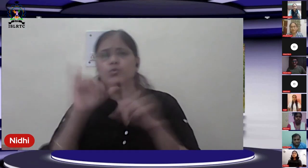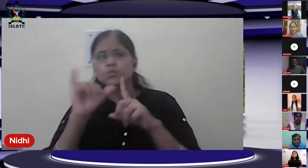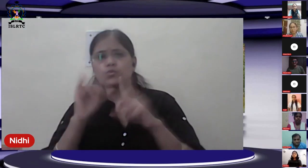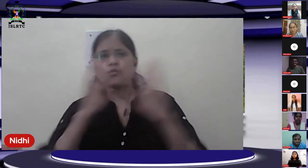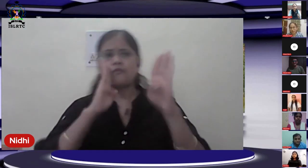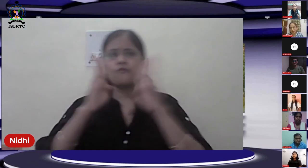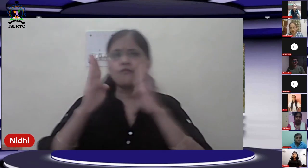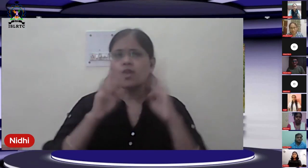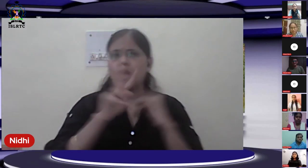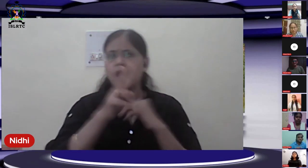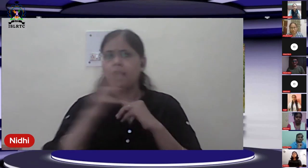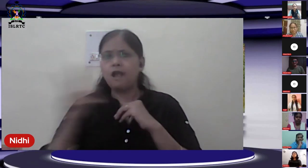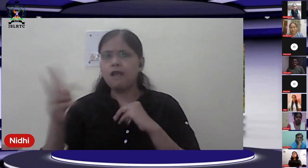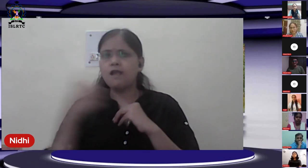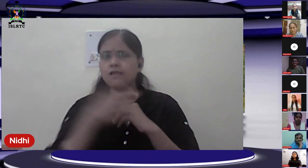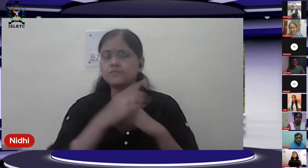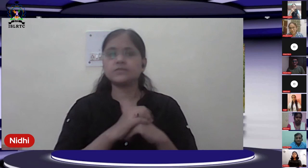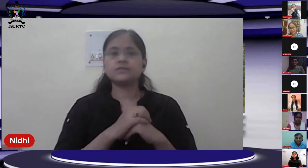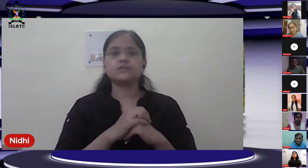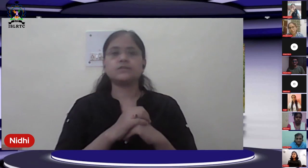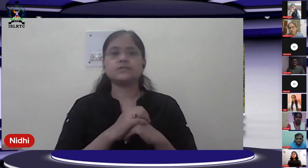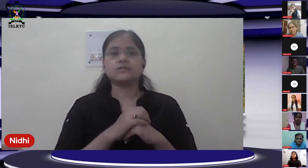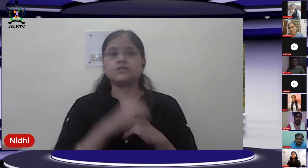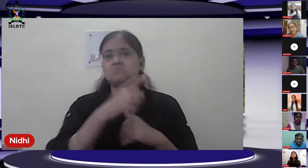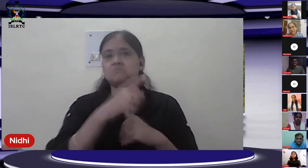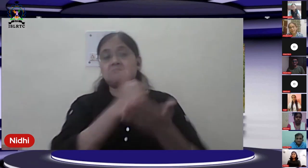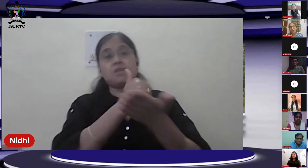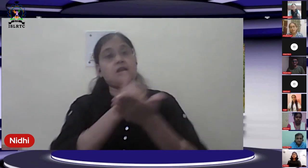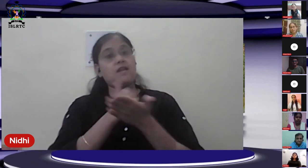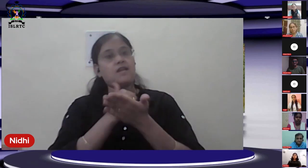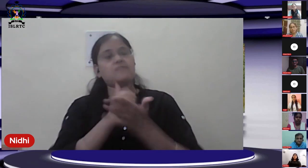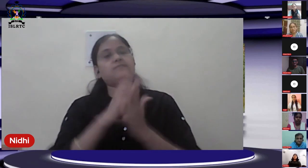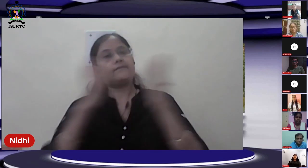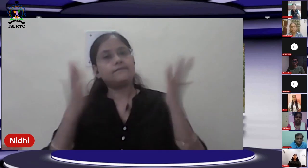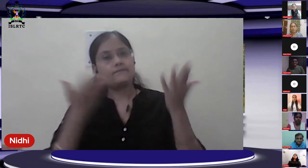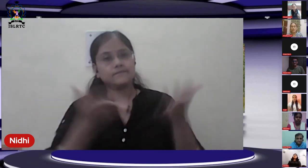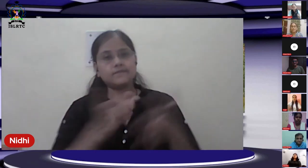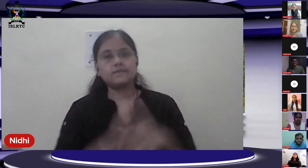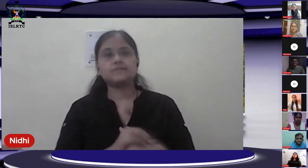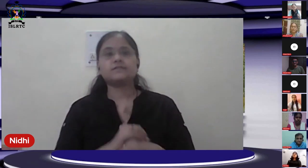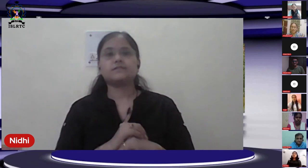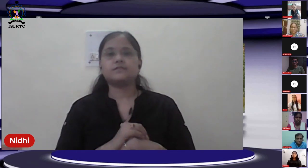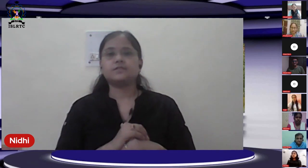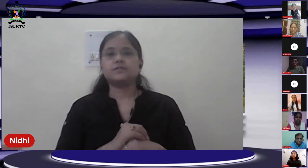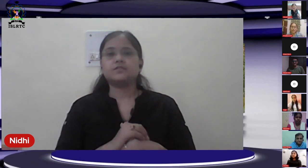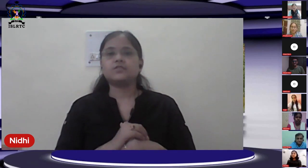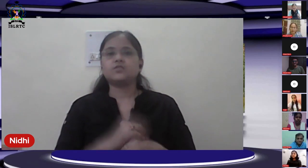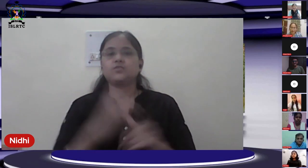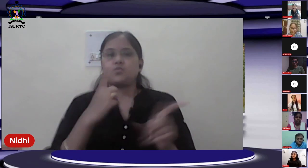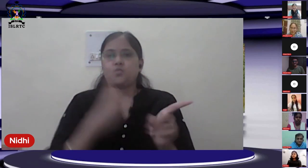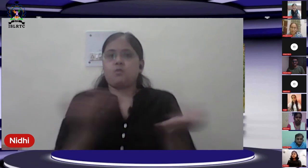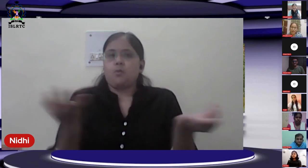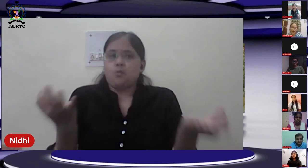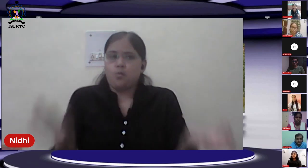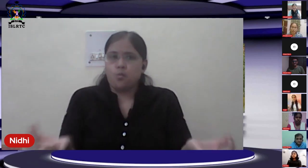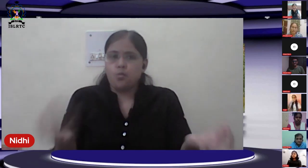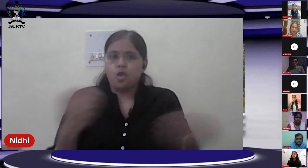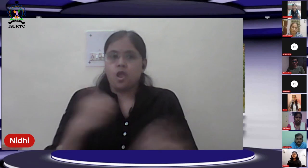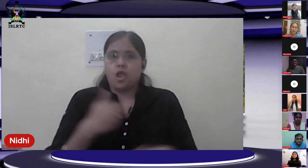लिए बहुत मददगार साबित हो सकते हैं, क्योंकि योगा ना केवल जितना हमारे इंडिया में इम्पोर्टेंस रखता